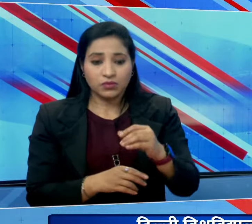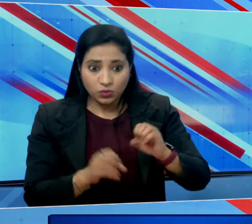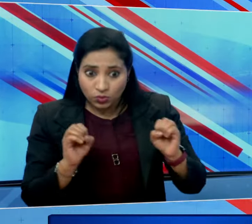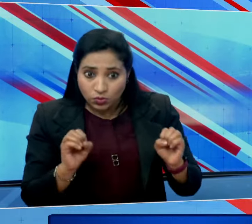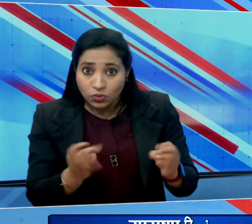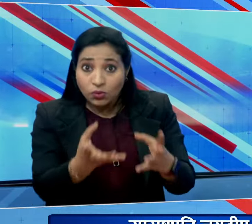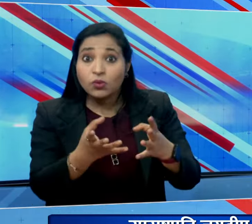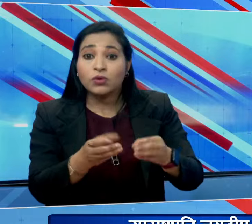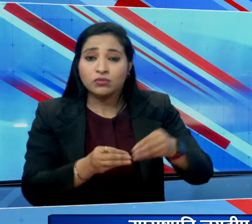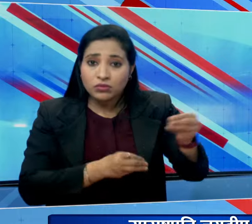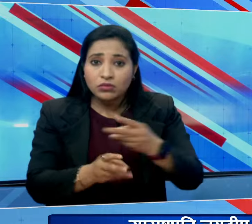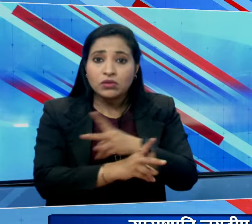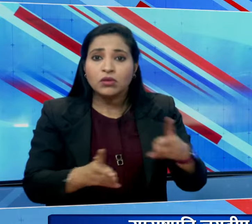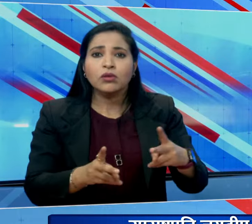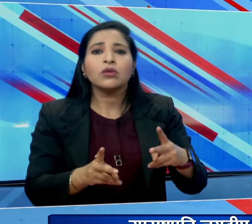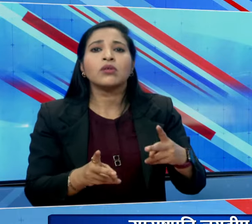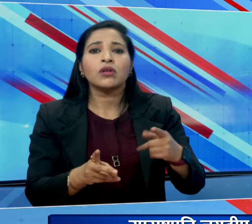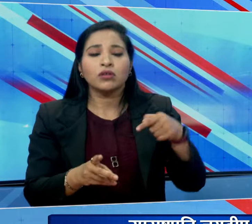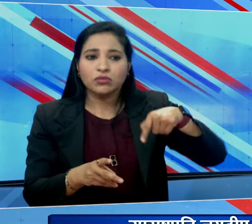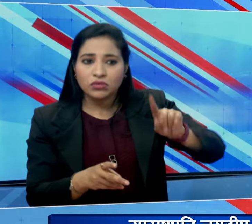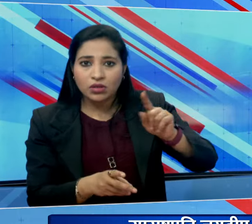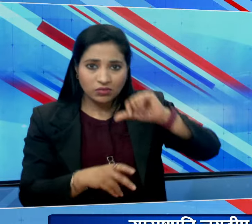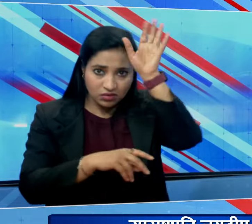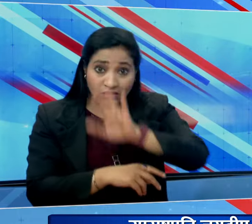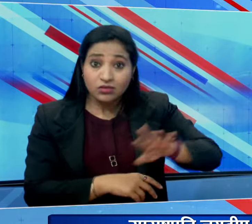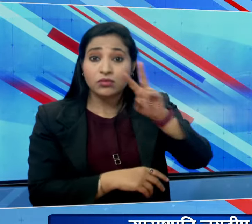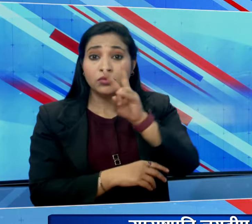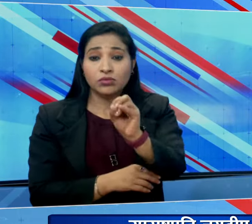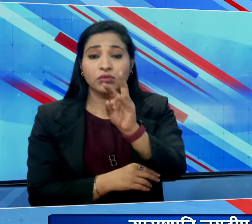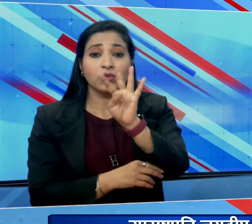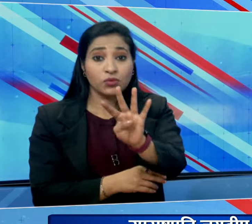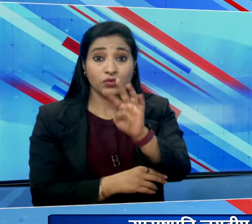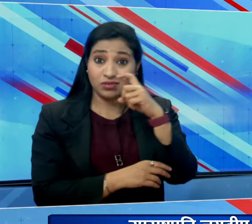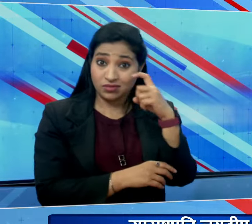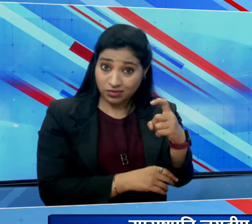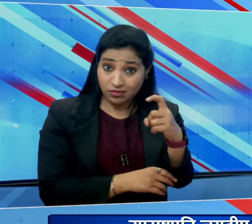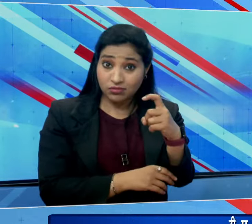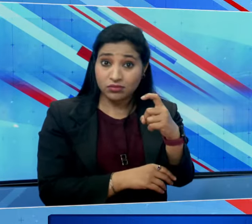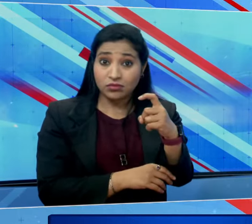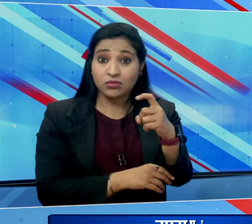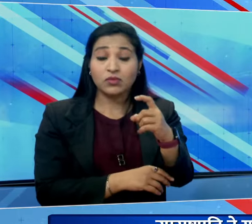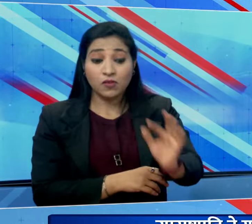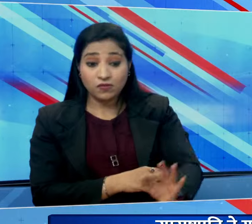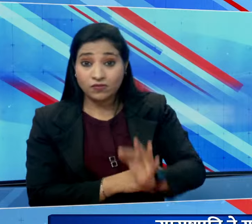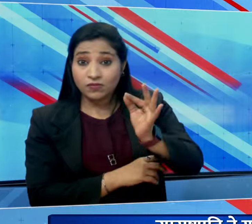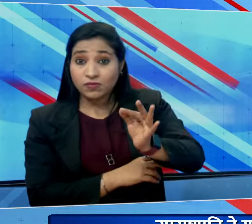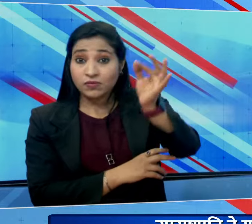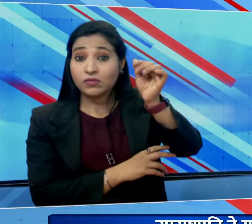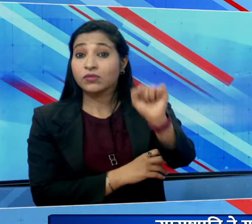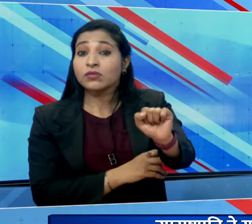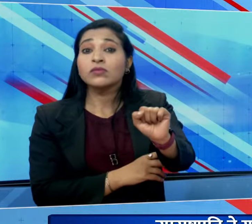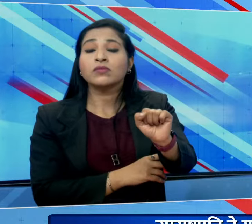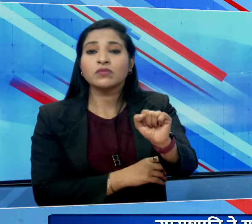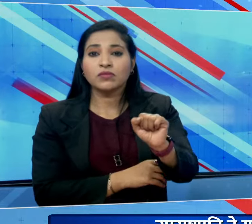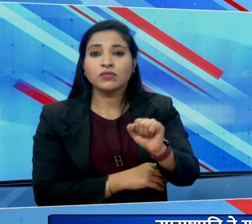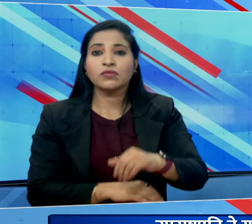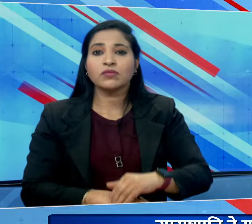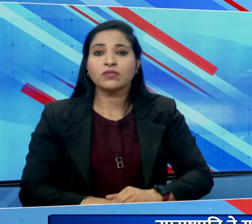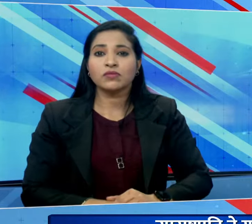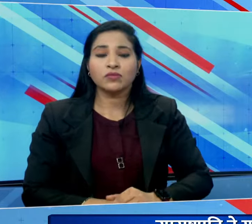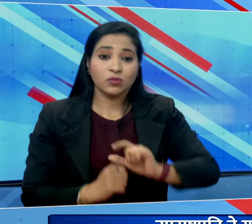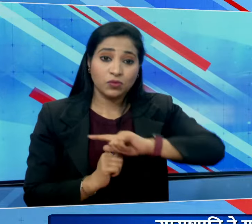द लच पैड फॉर भारत 207 अ फ्यूचर